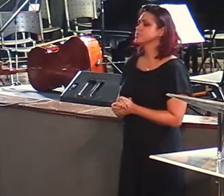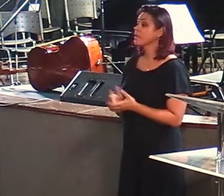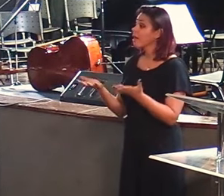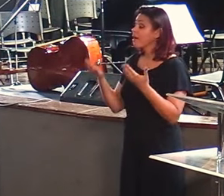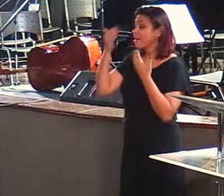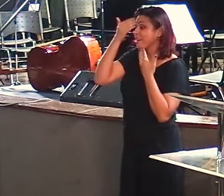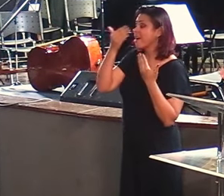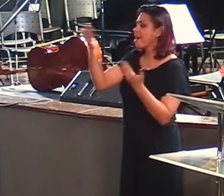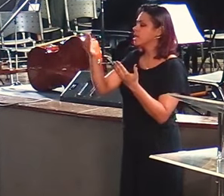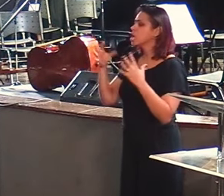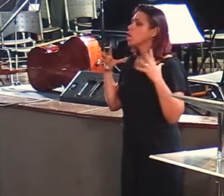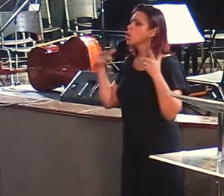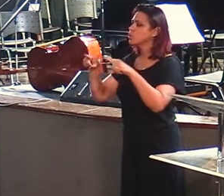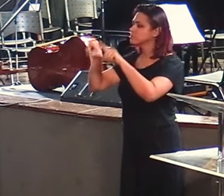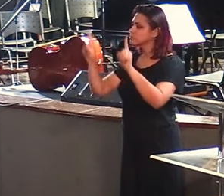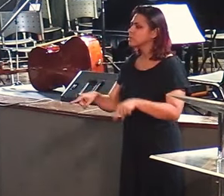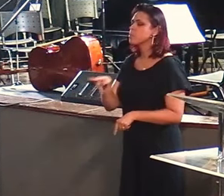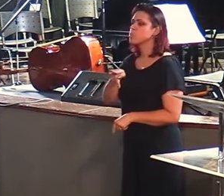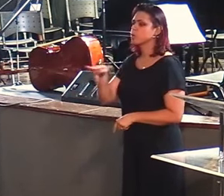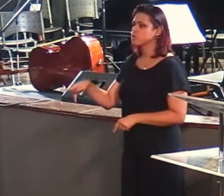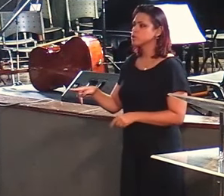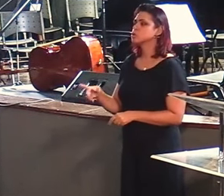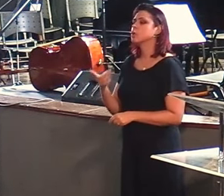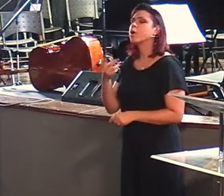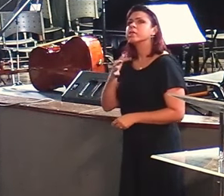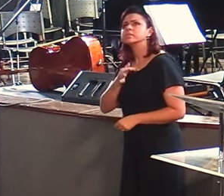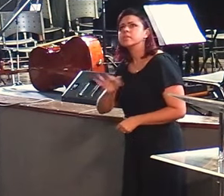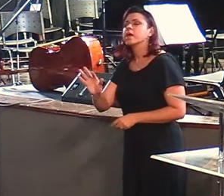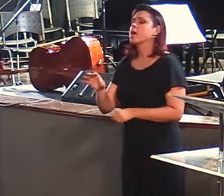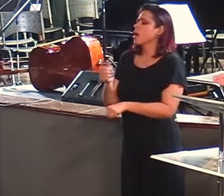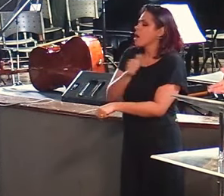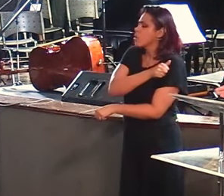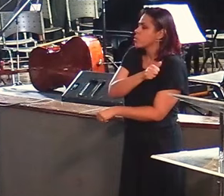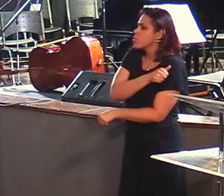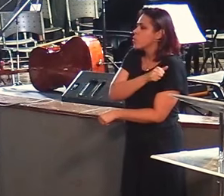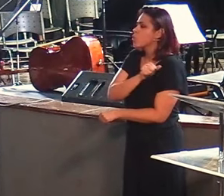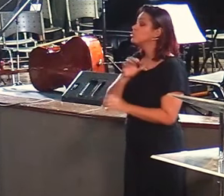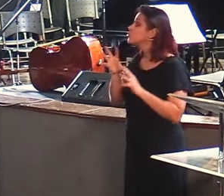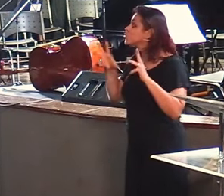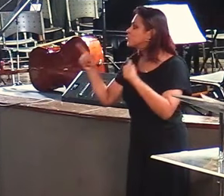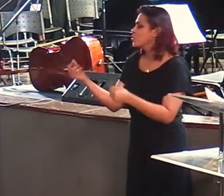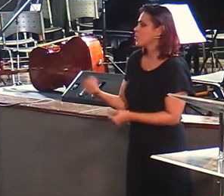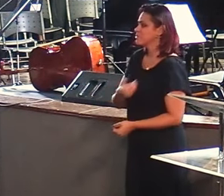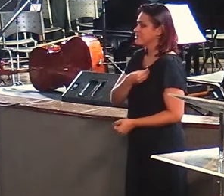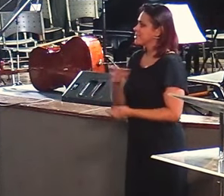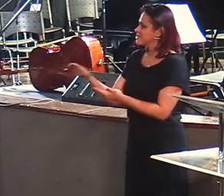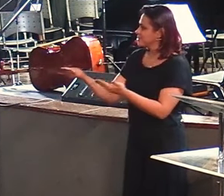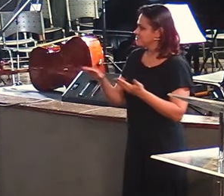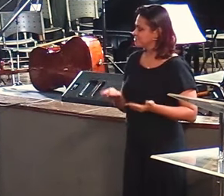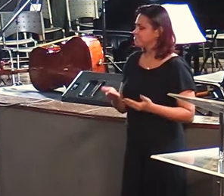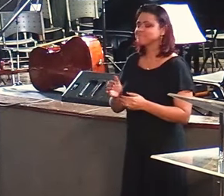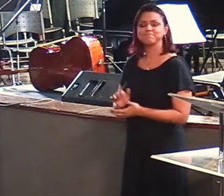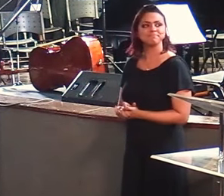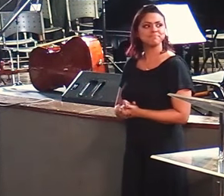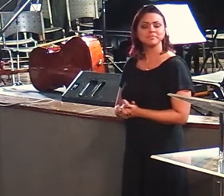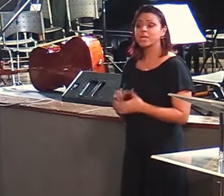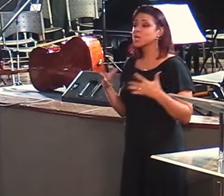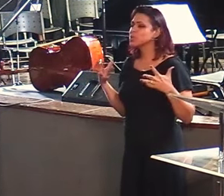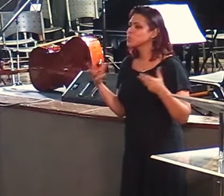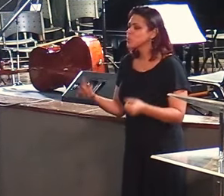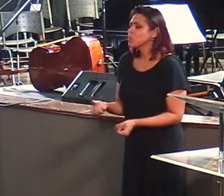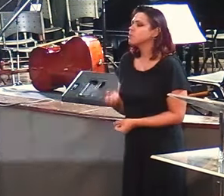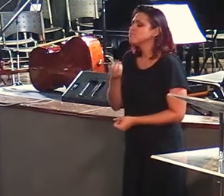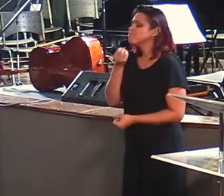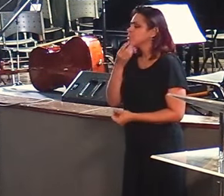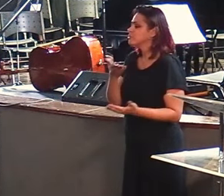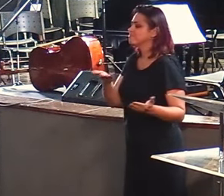Agradecemos a todos os servidores, professores, técnicos, alunos que estão presentes aqui nessa noite. A todos um